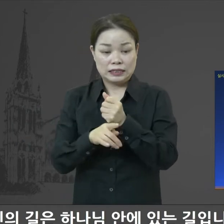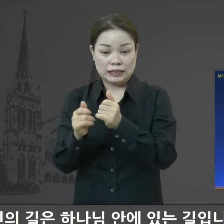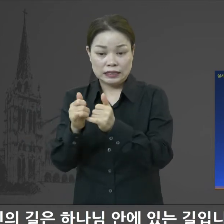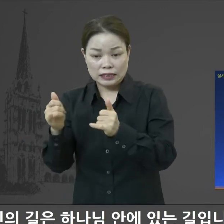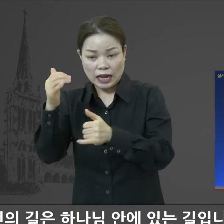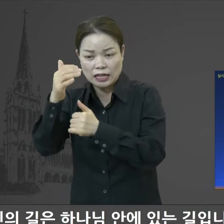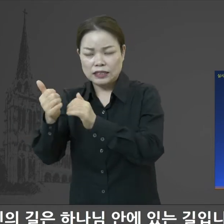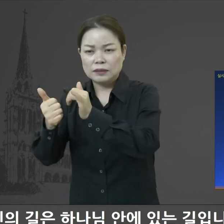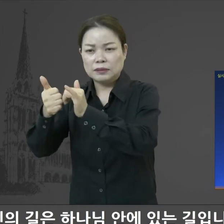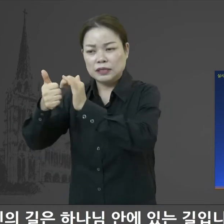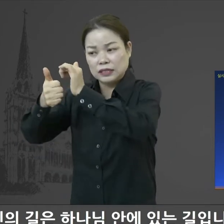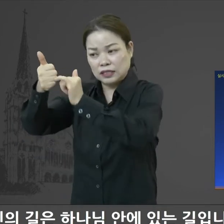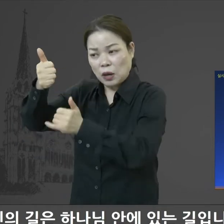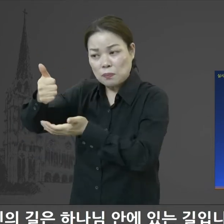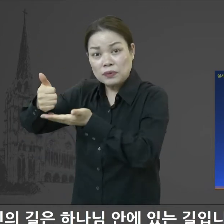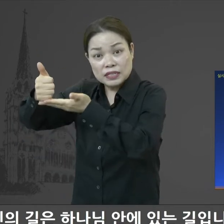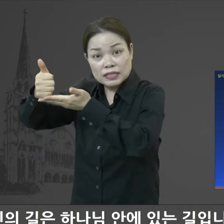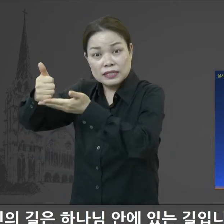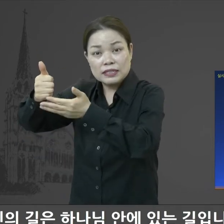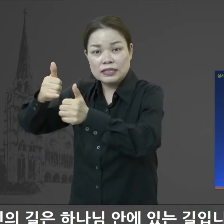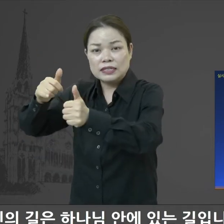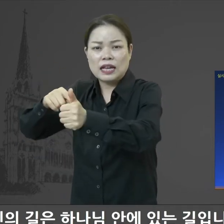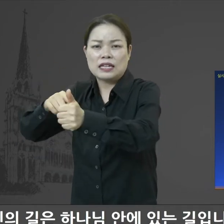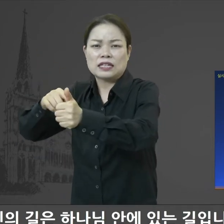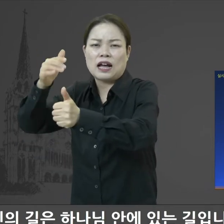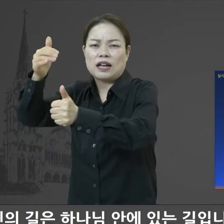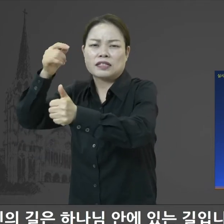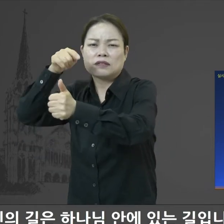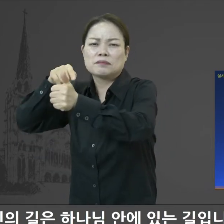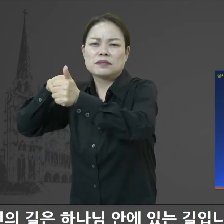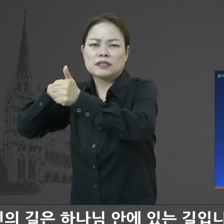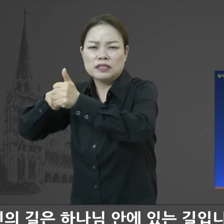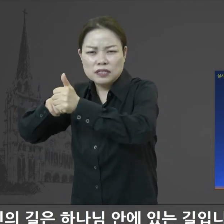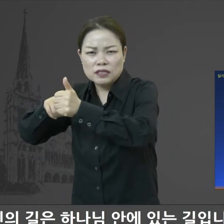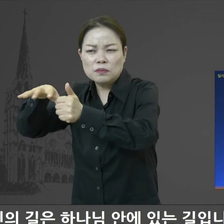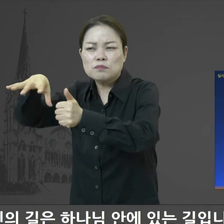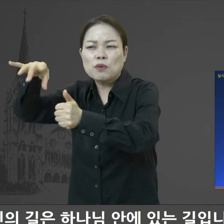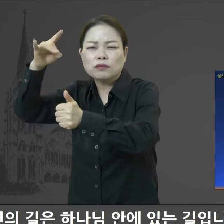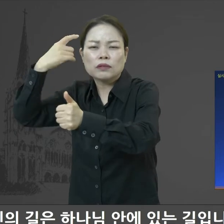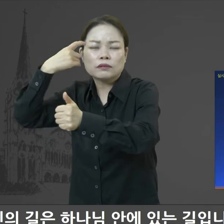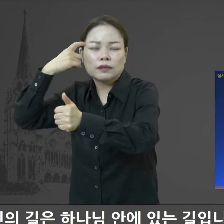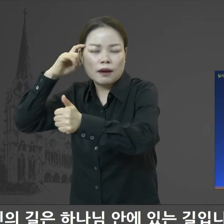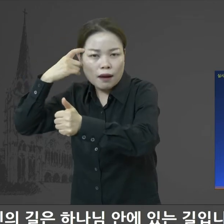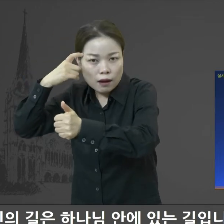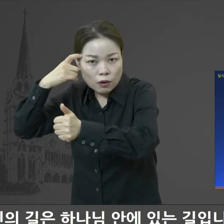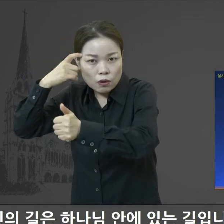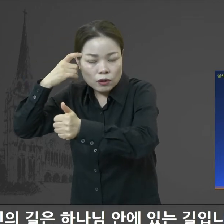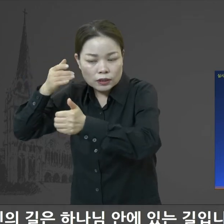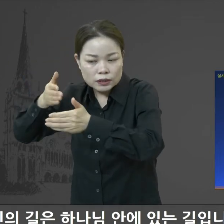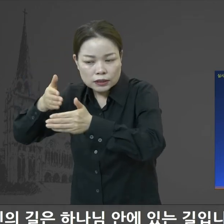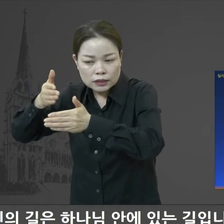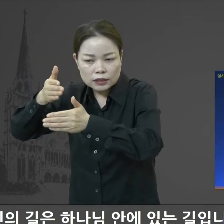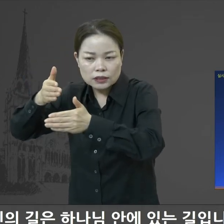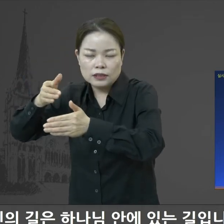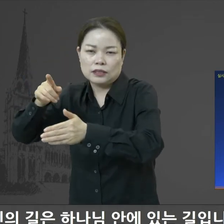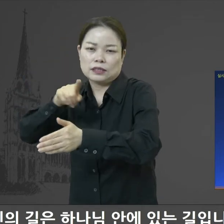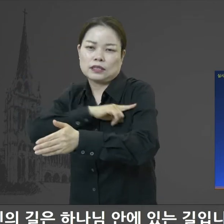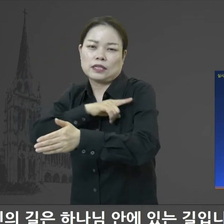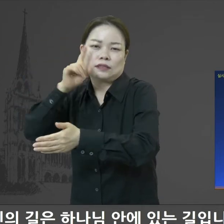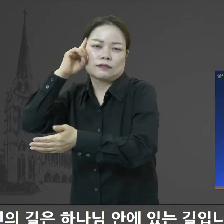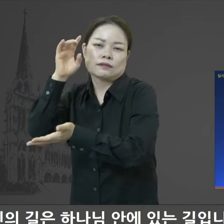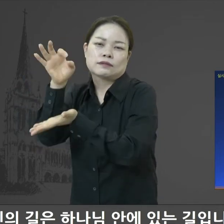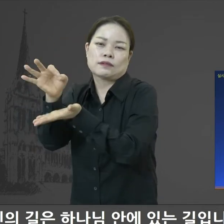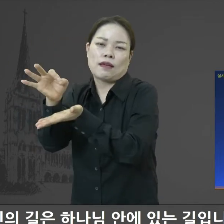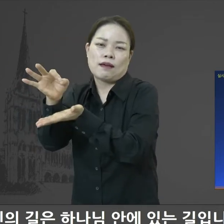하나님을 섬기는 자이기 때문에 무엇보다 하나님의 뜻을 앞세우는 것을 그 인생의 그 길의 최고의 가치와 목적으로